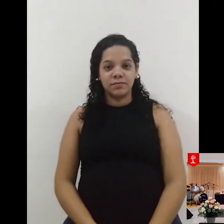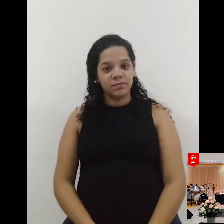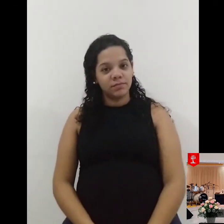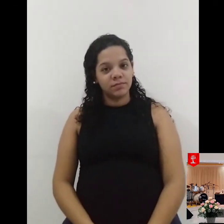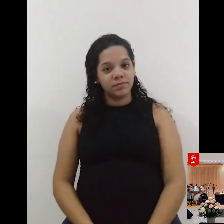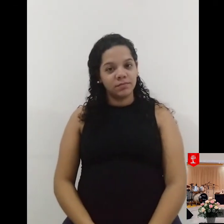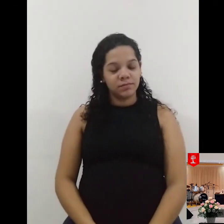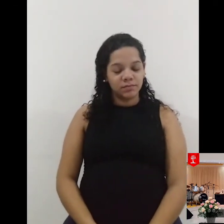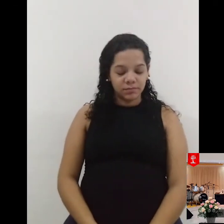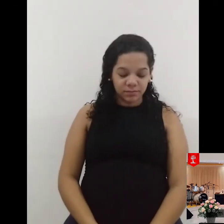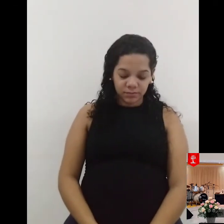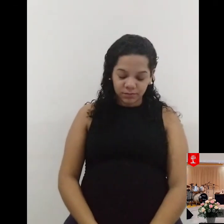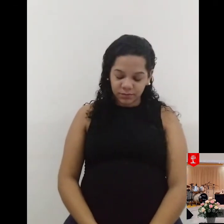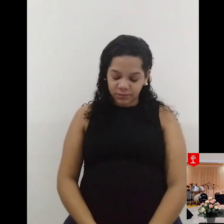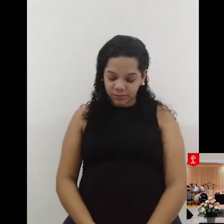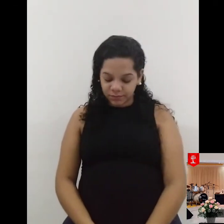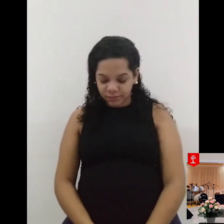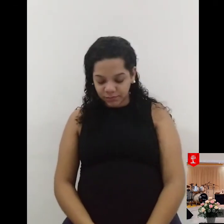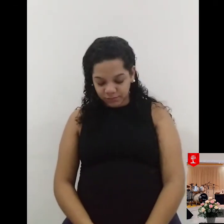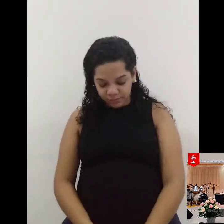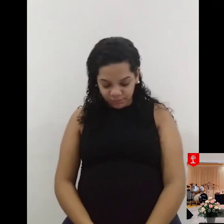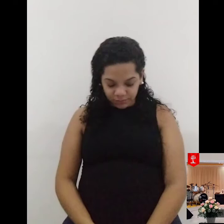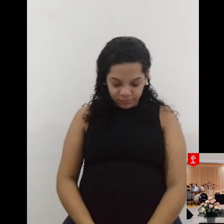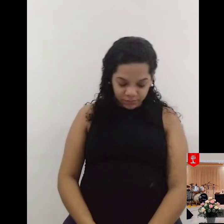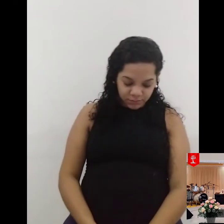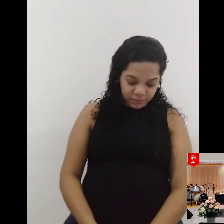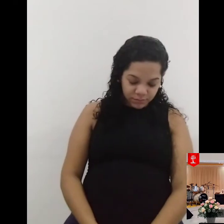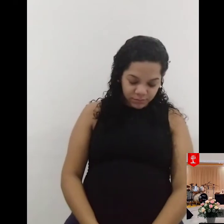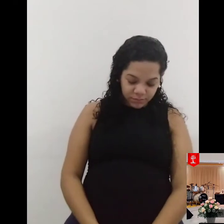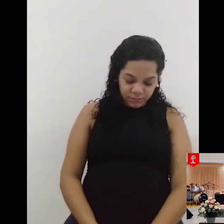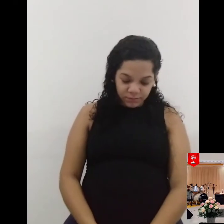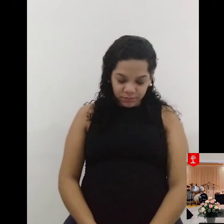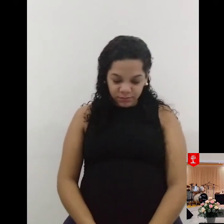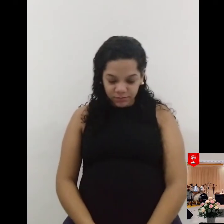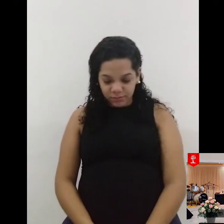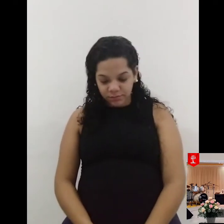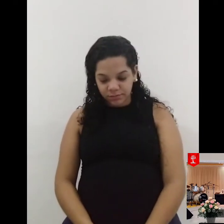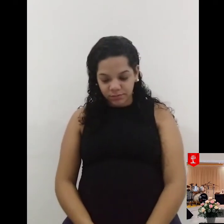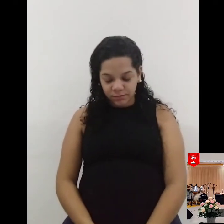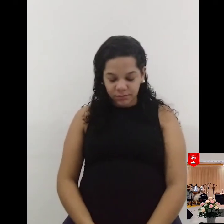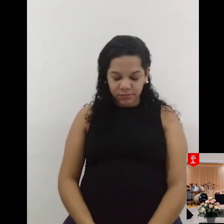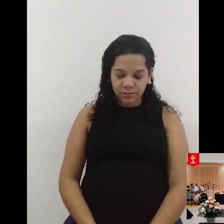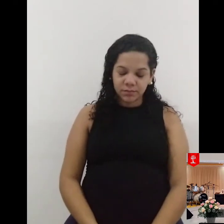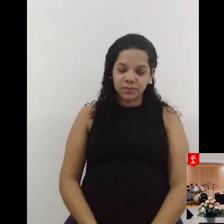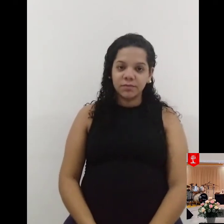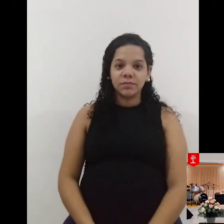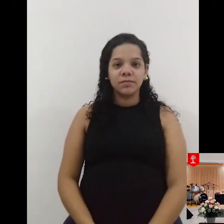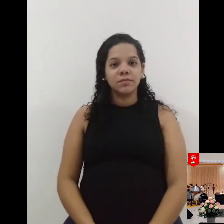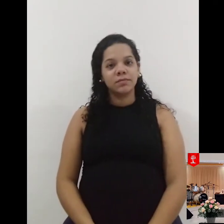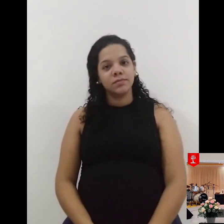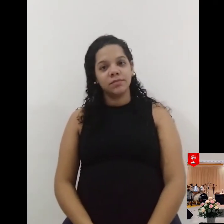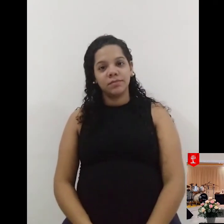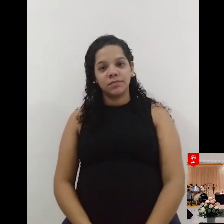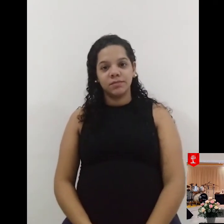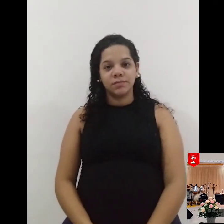Há um lugar de descanso em ti.